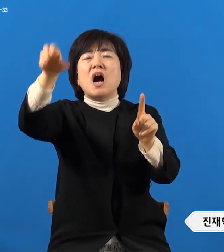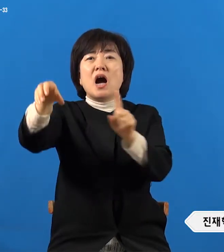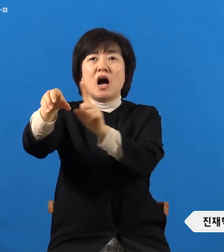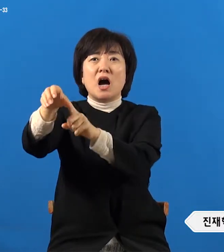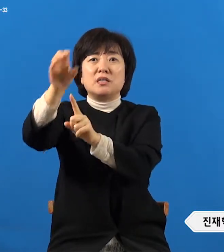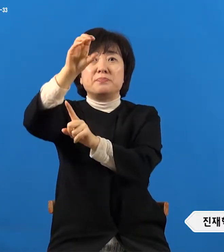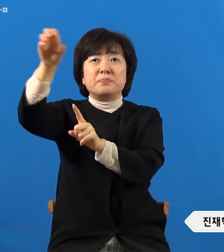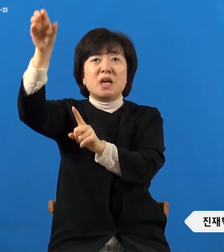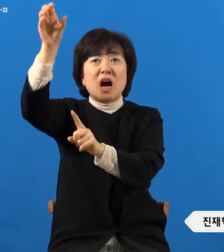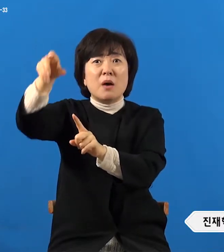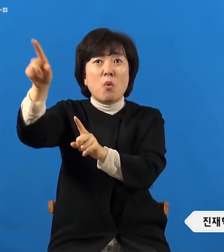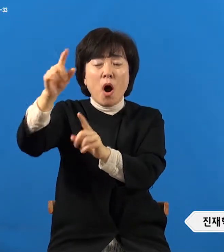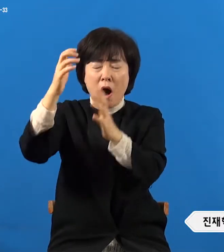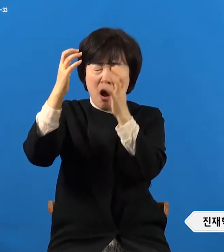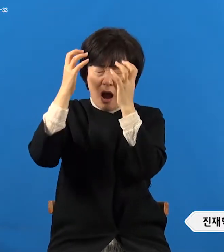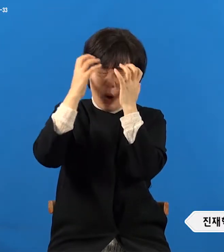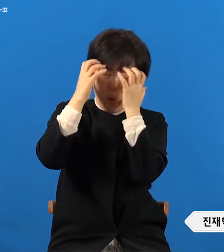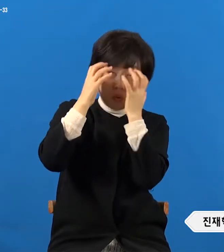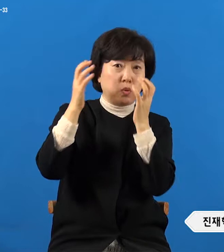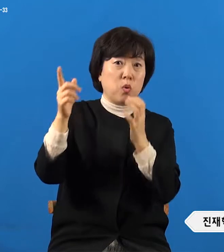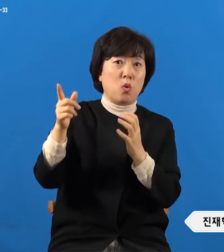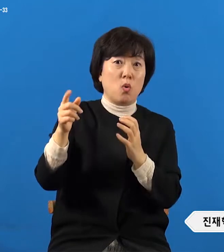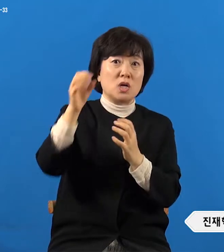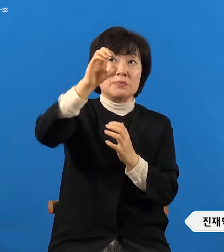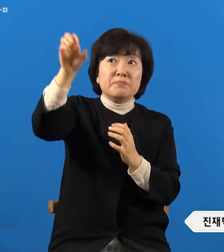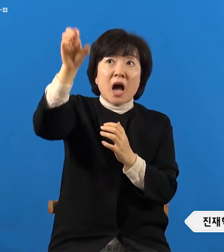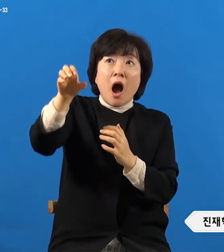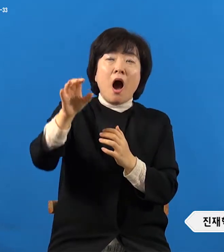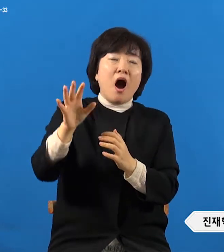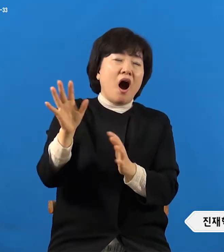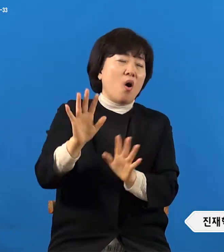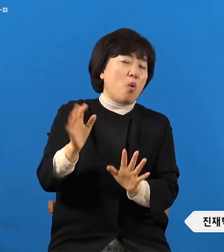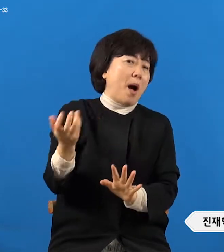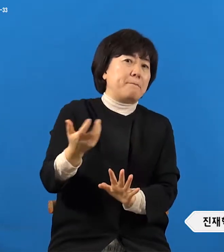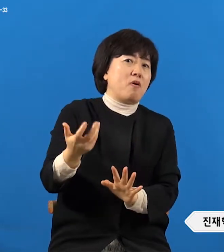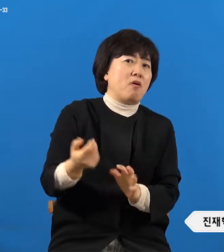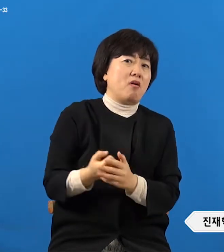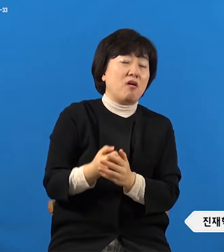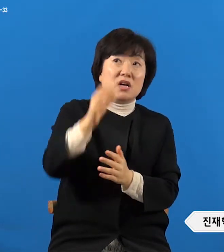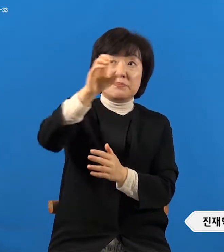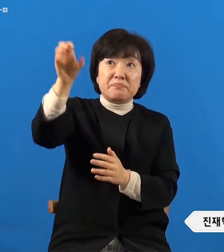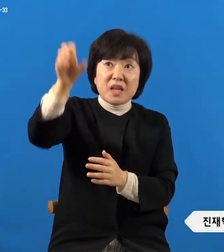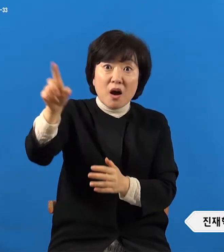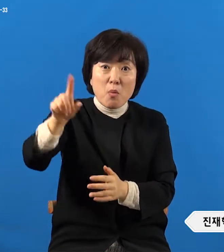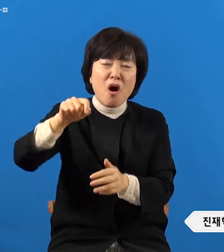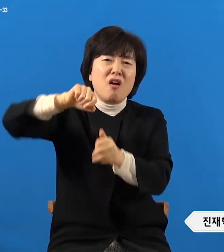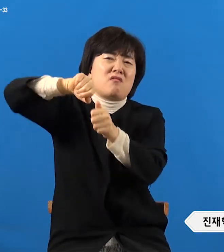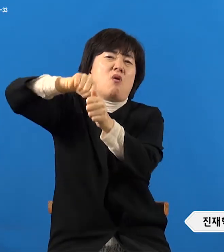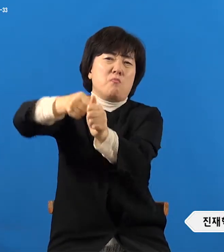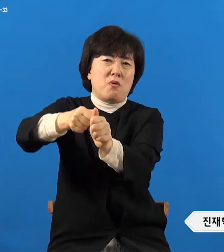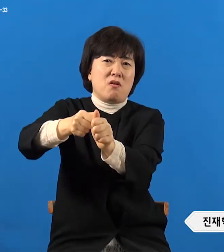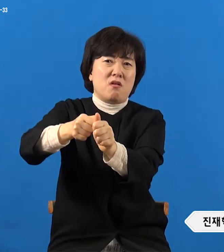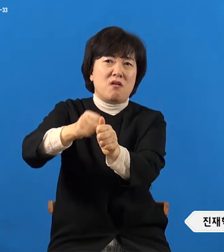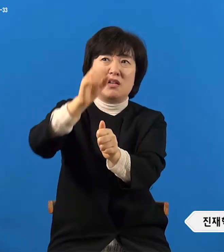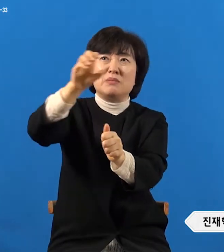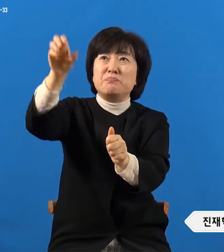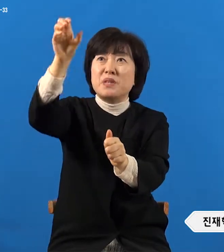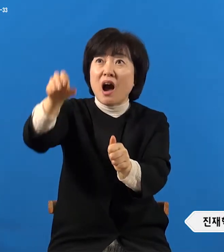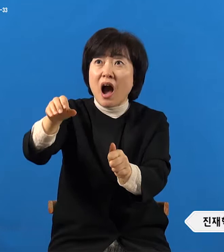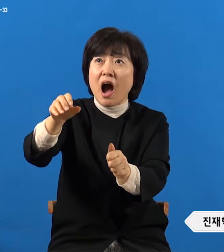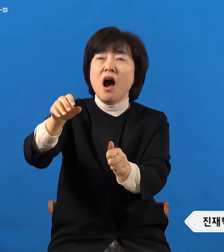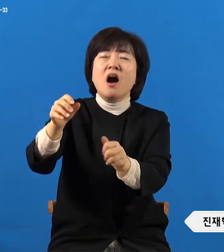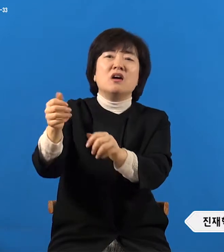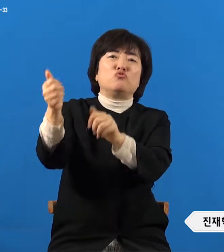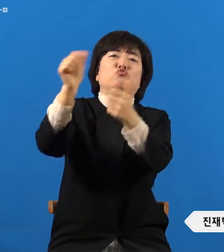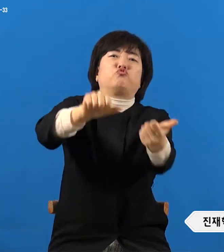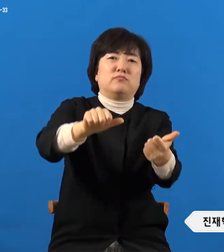있습니다. 십자가는 고통입니다. 십자가는 아픔입니다. 십자가는 형벌입니다. 십자가는 죽음입니다.